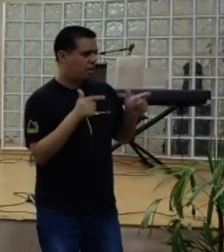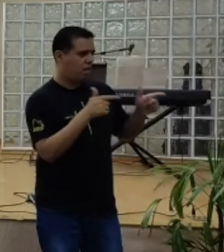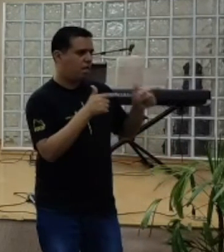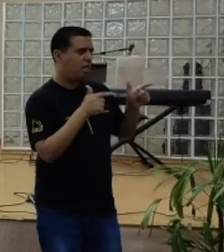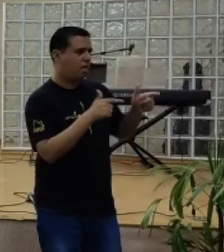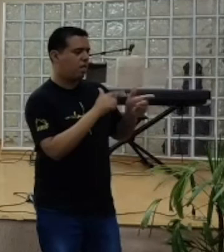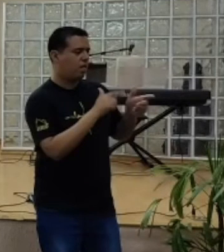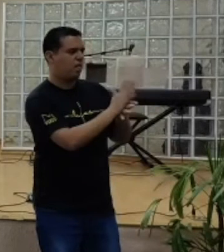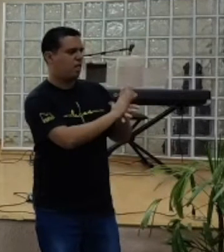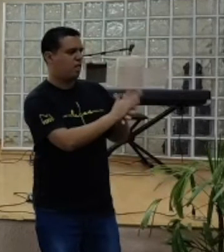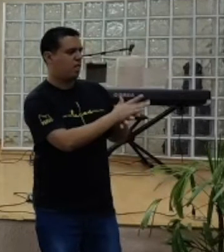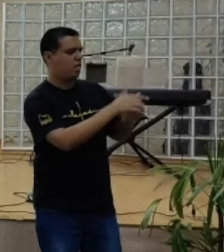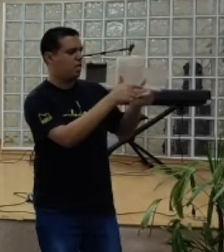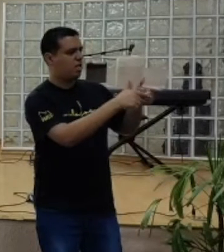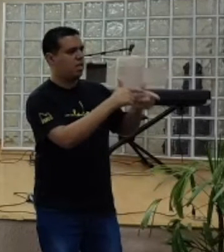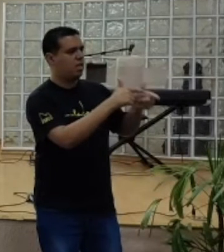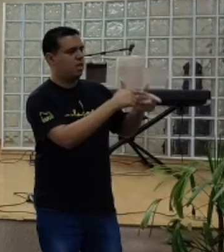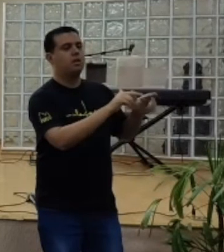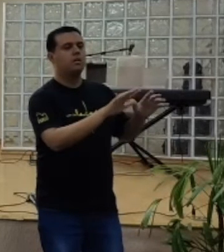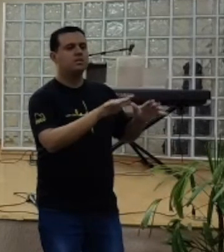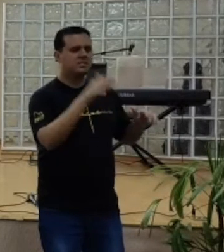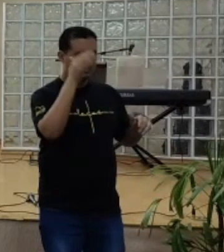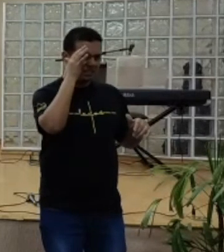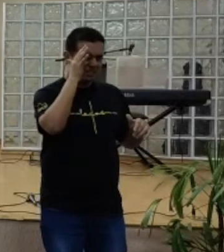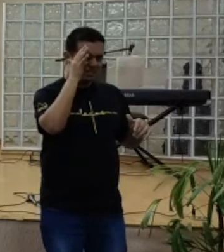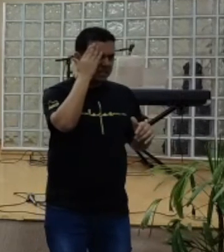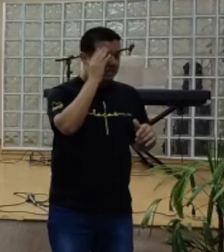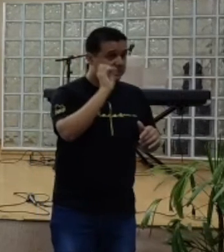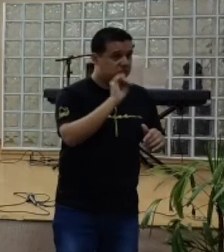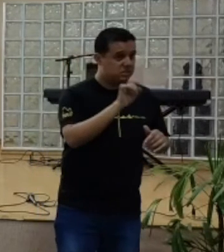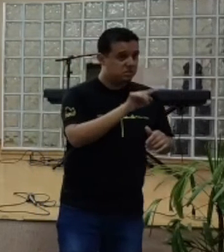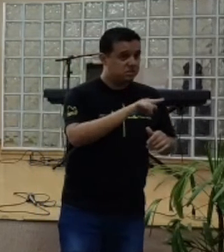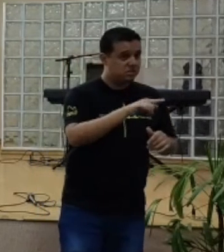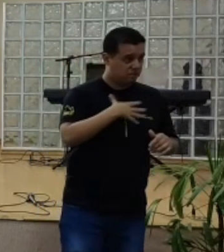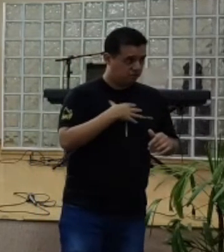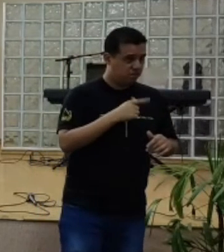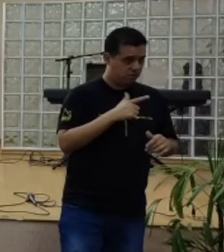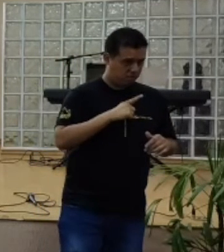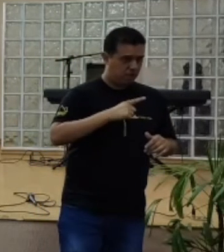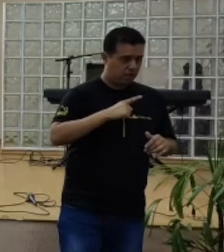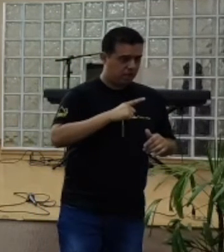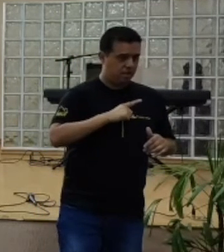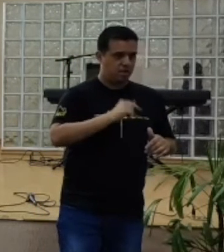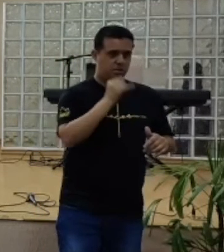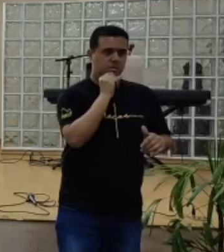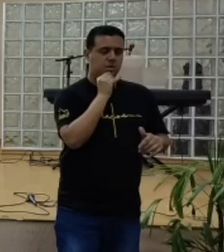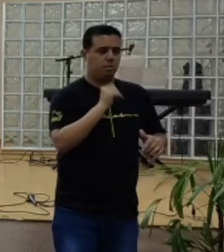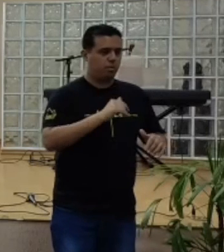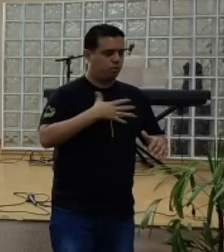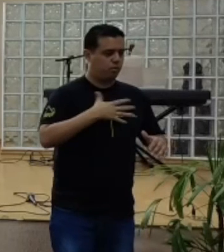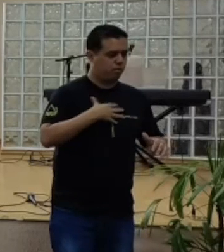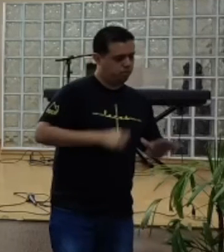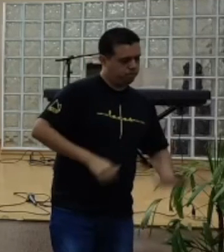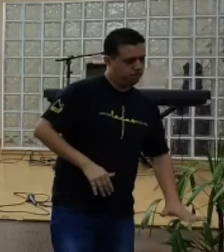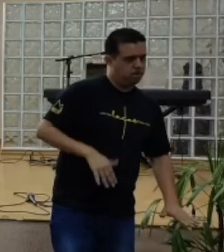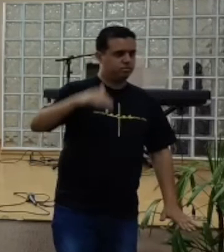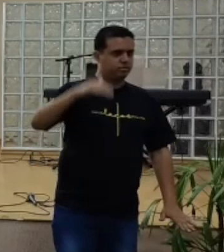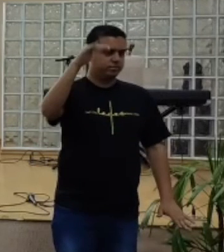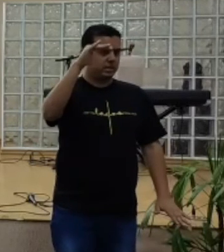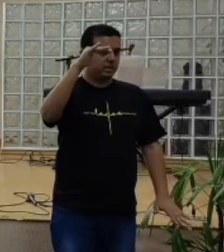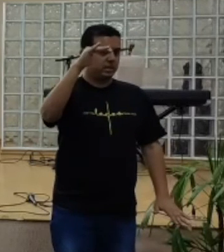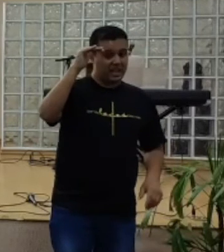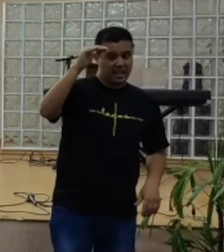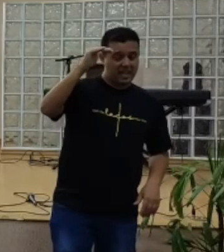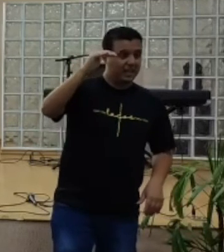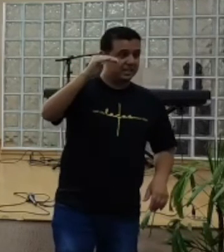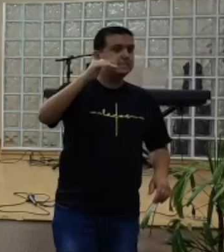do pequeno, e quem já teve filhos em idades um pouco distantes sabe bem o que está acontecendo, né? Sempre o mais velho judia